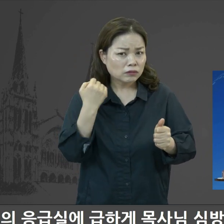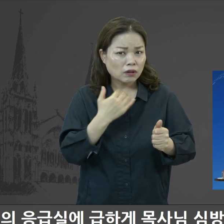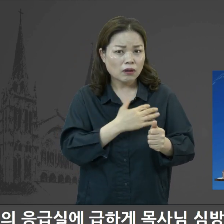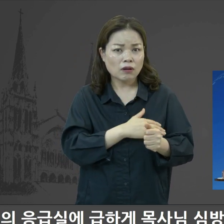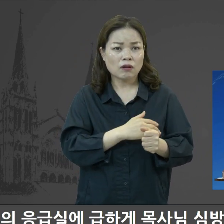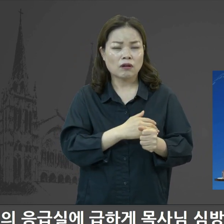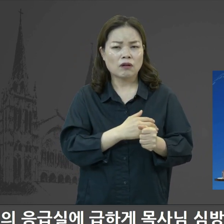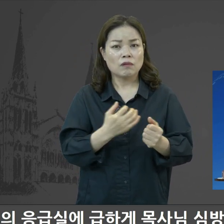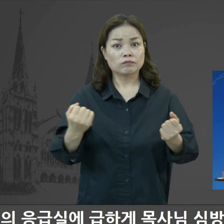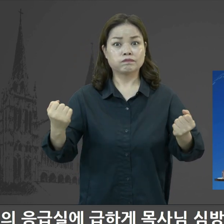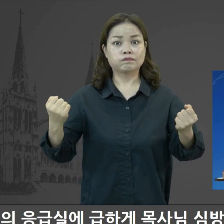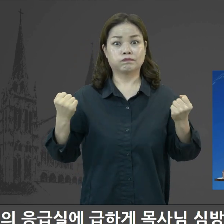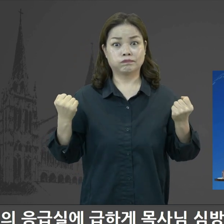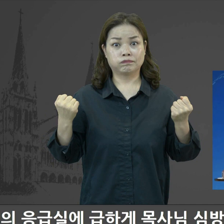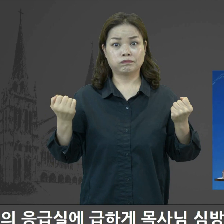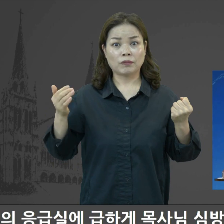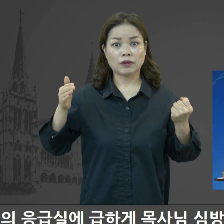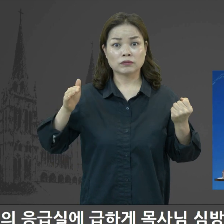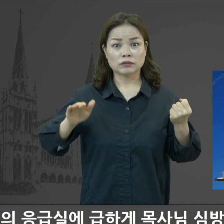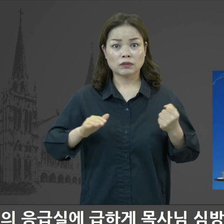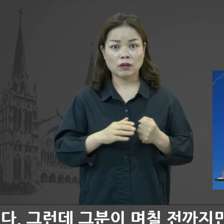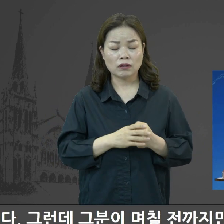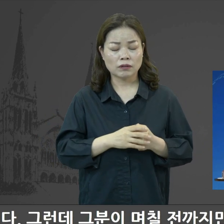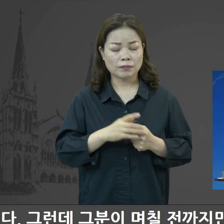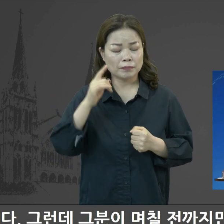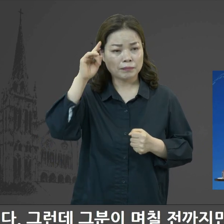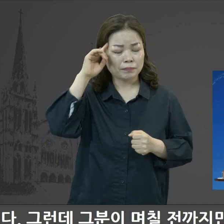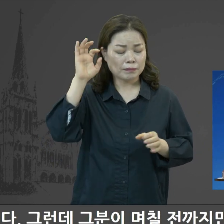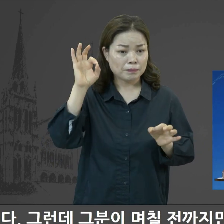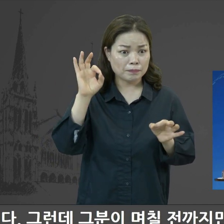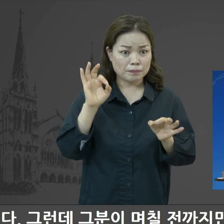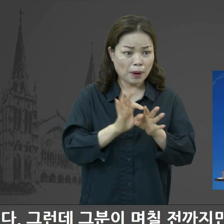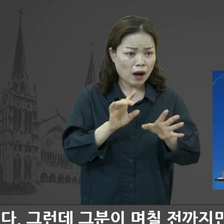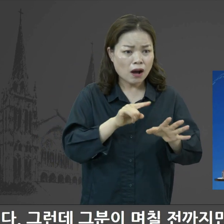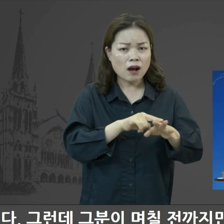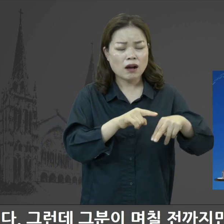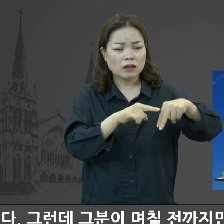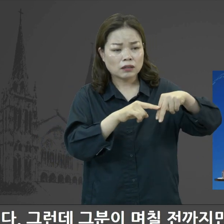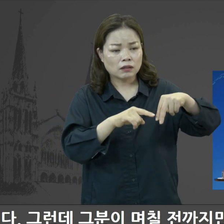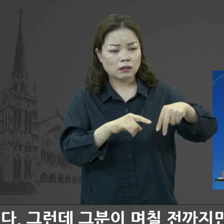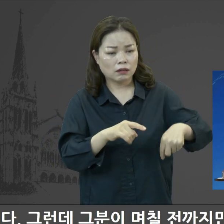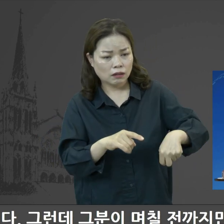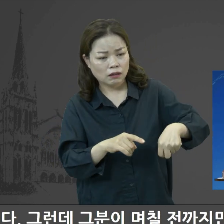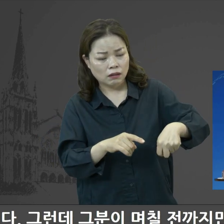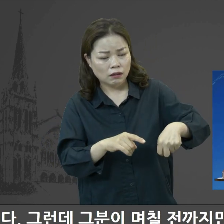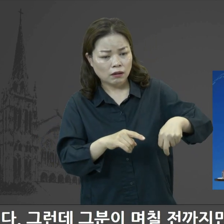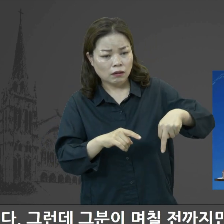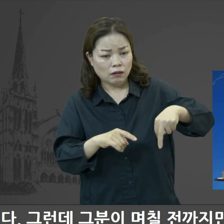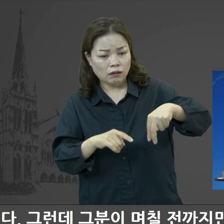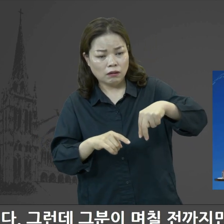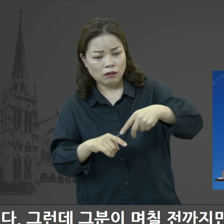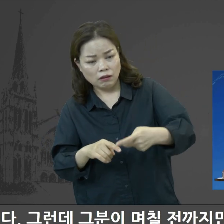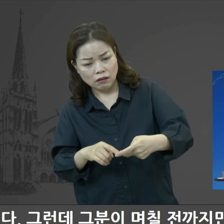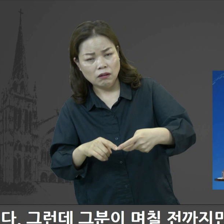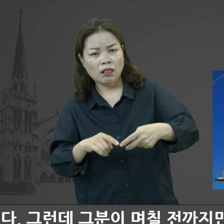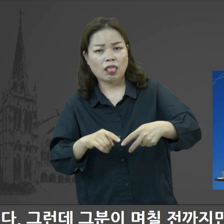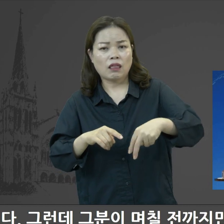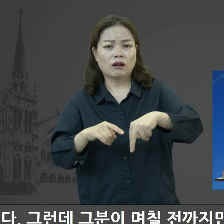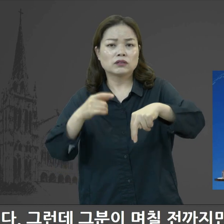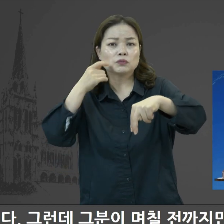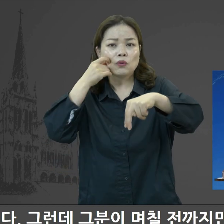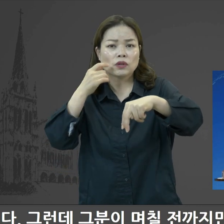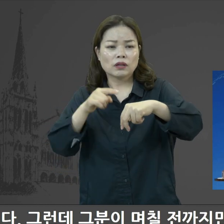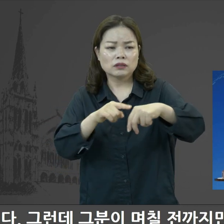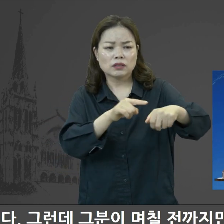해도 멀쩡했는데요, 갑자기 다리에 힘이 풀리면서 못 걷게 됐어요. 그래서